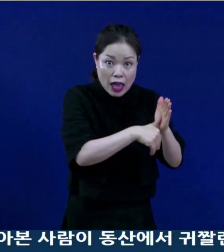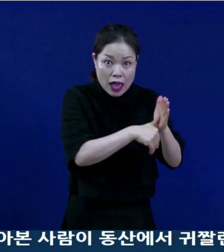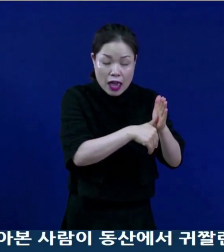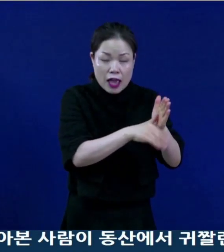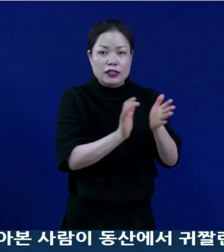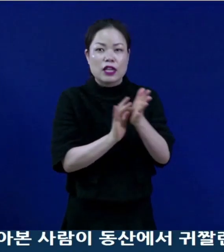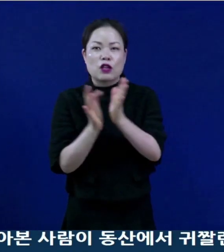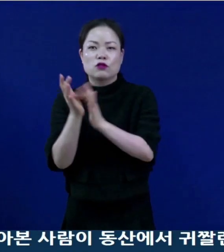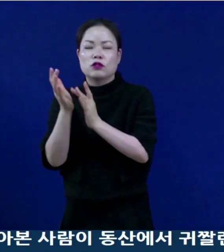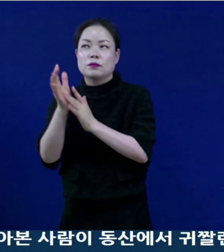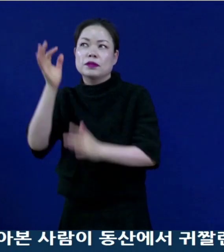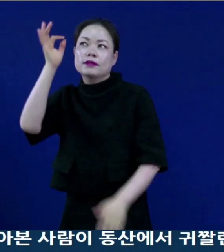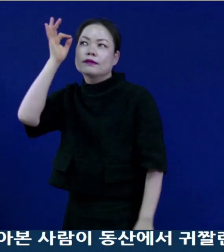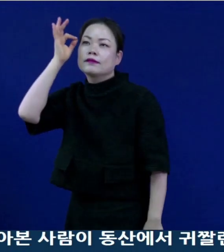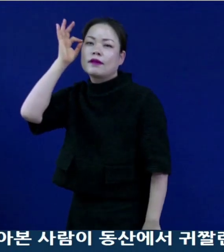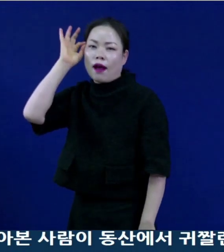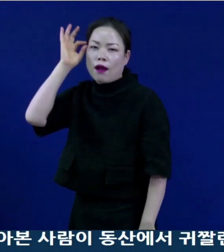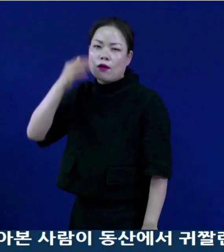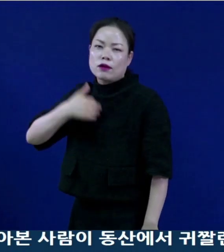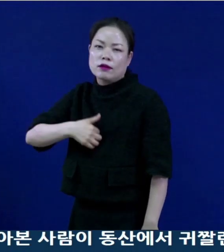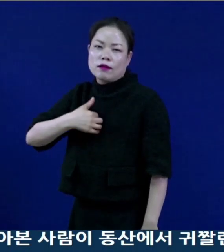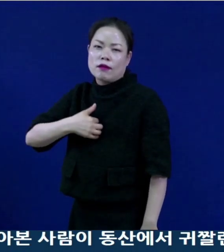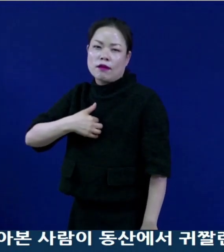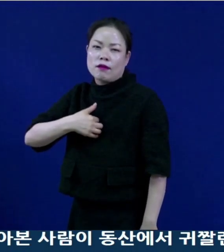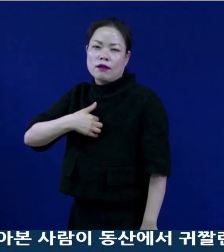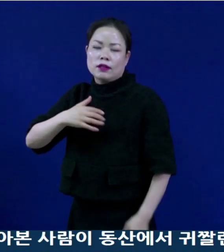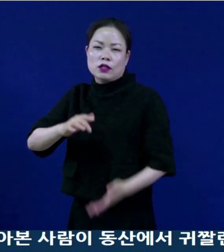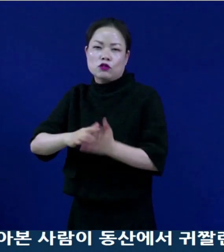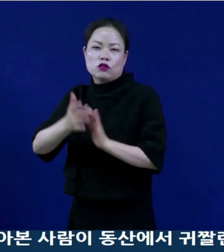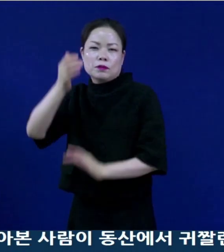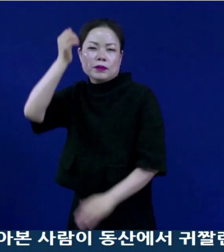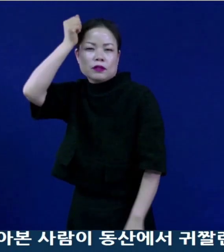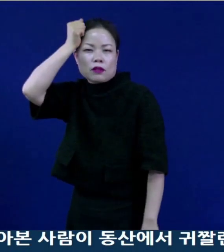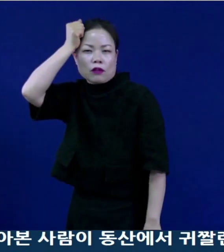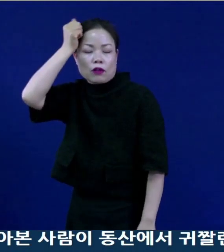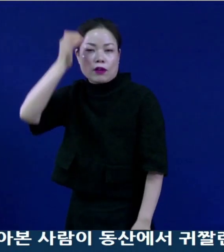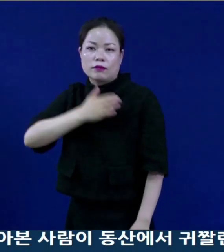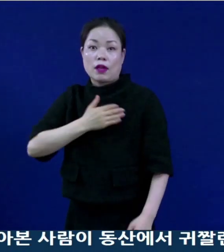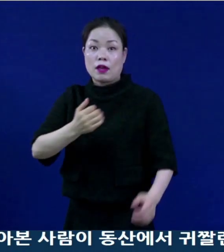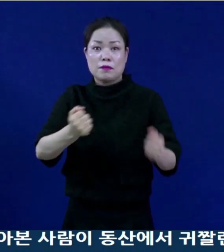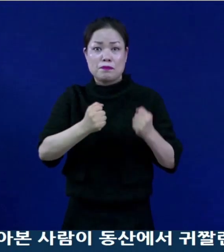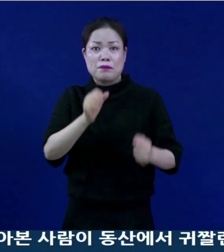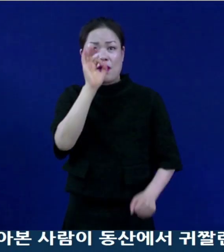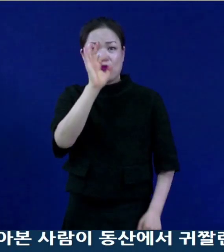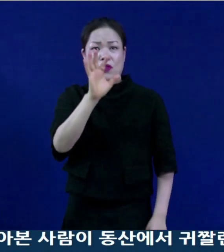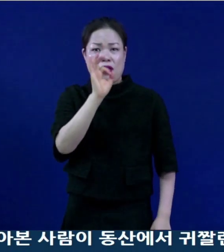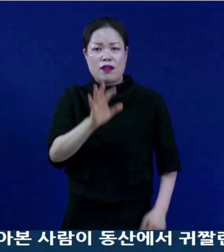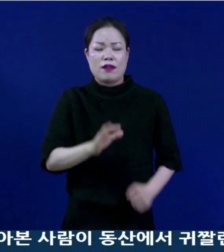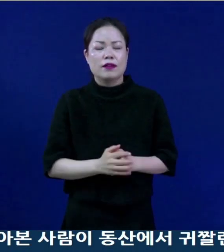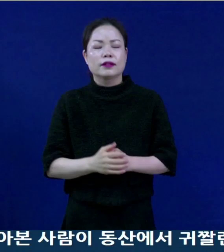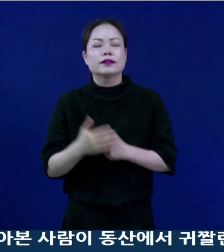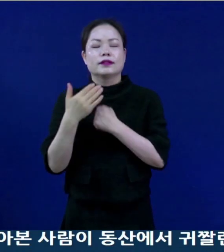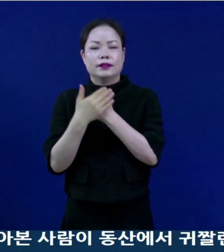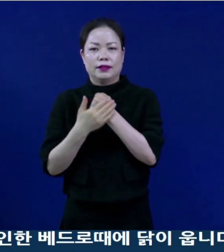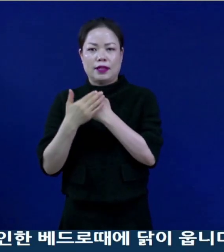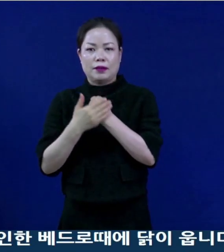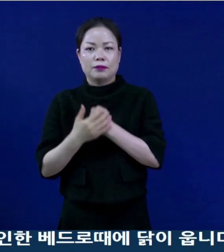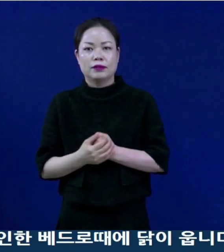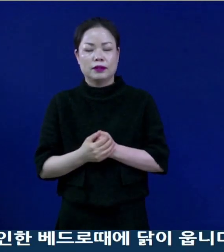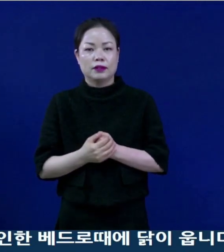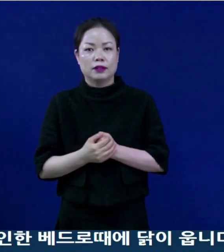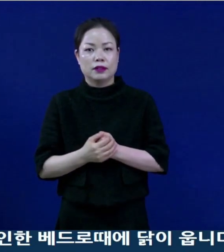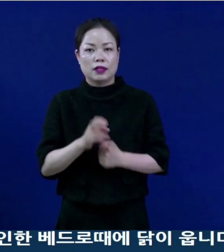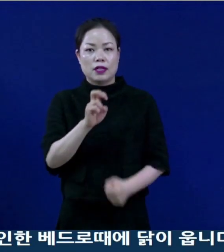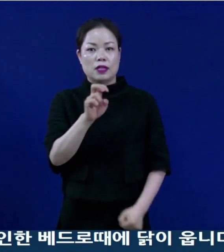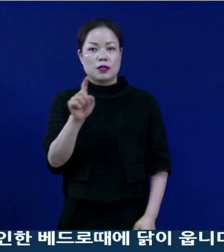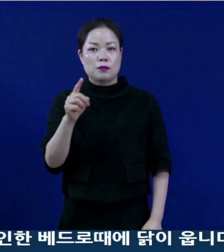그 예수님을 깨닫게 되는 거, 예수님을 기억하게 되는 거, 이건 내 힘으로 되지 않아요. 이 은혜예요. 딱